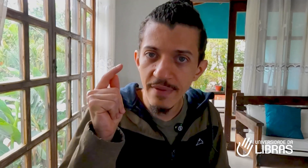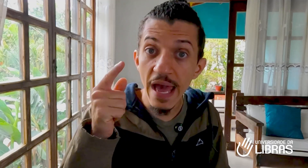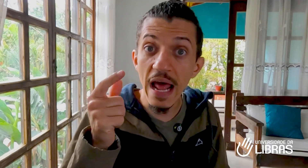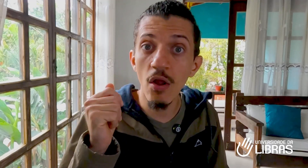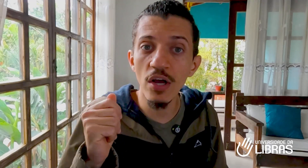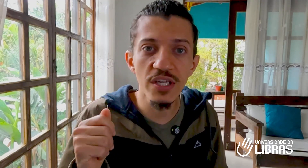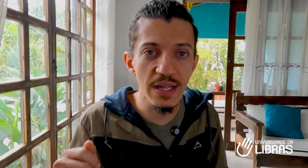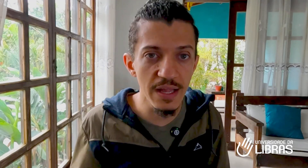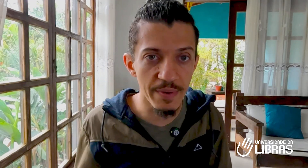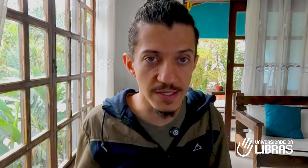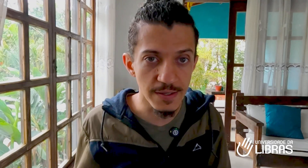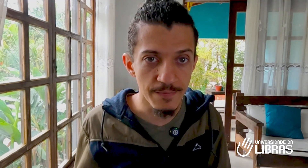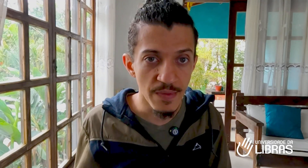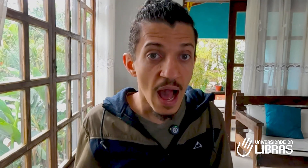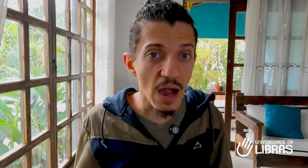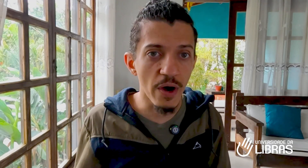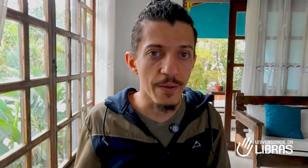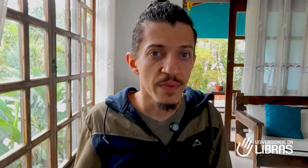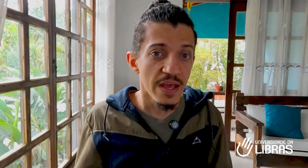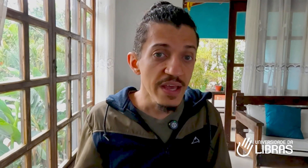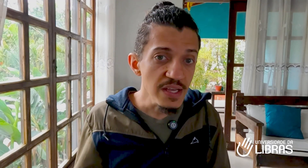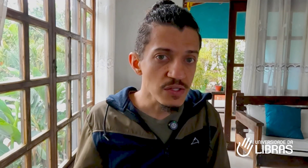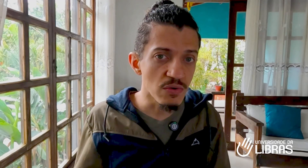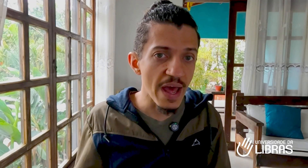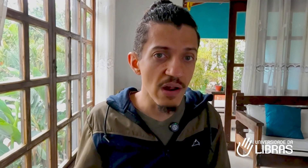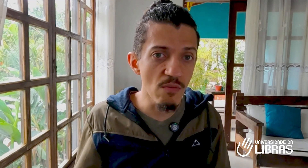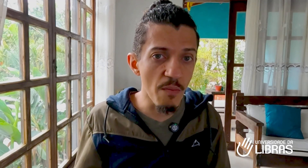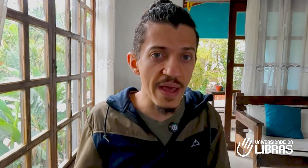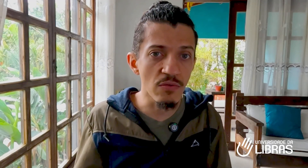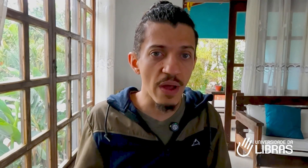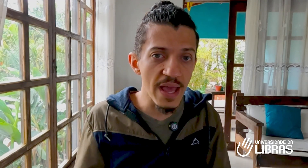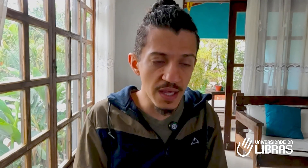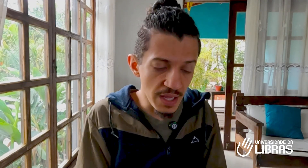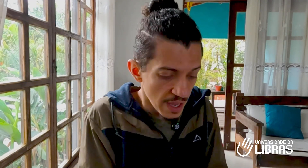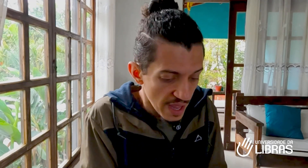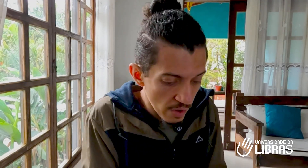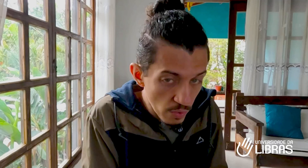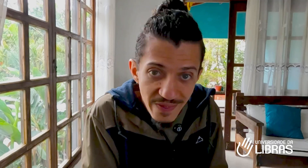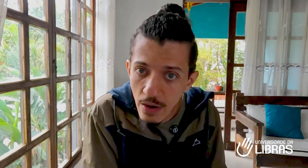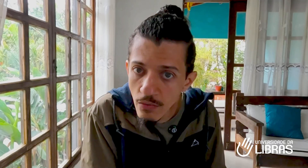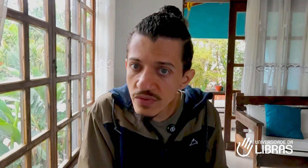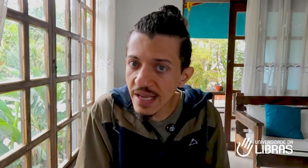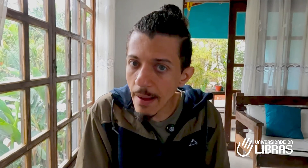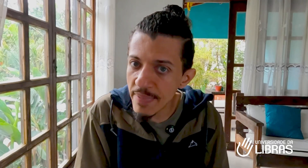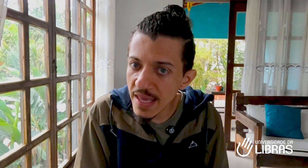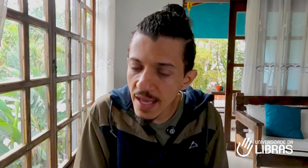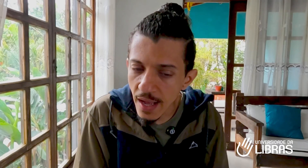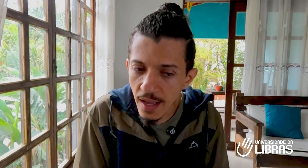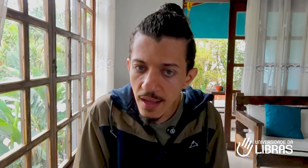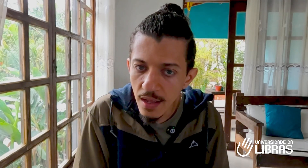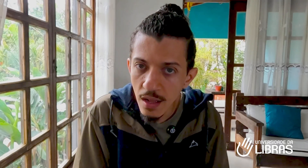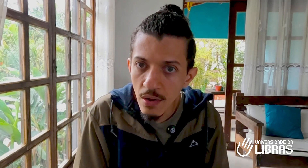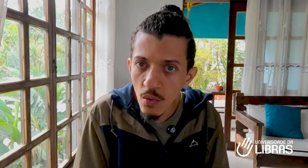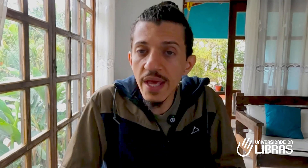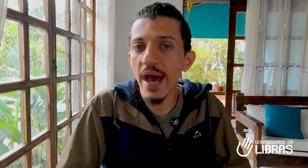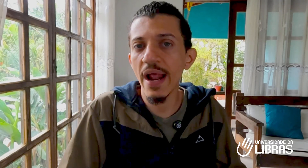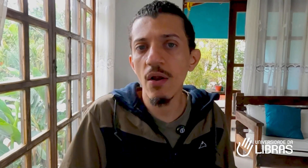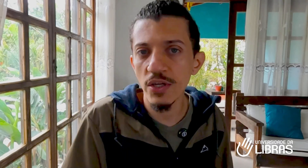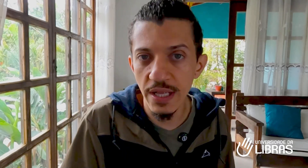a lógica da Libras. Agora, isso era um momento em que eu não sabia o que era a lógica da